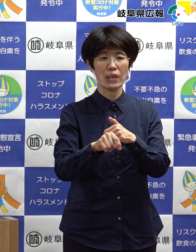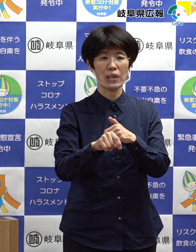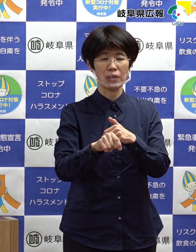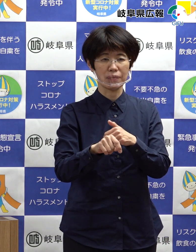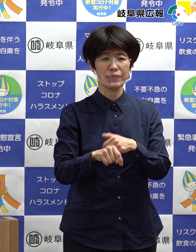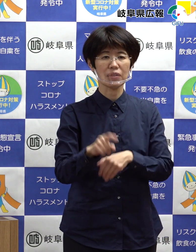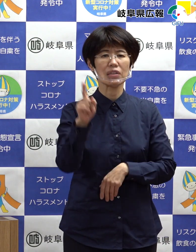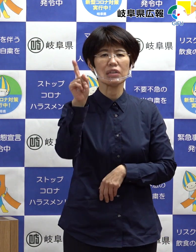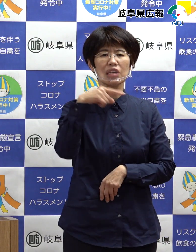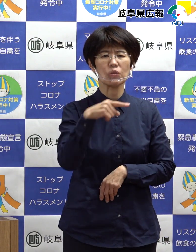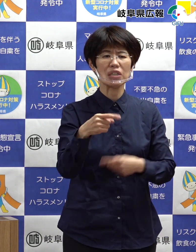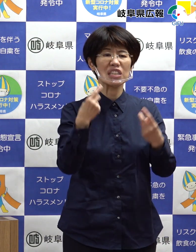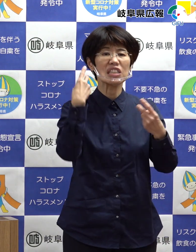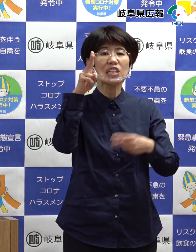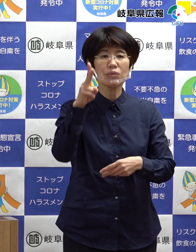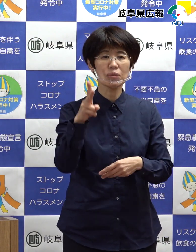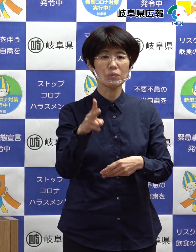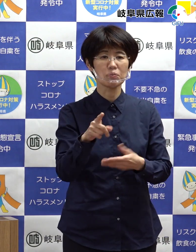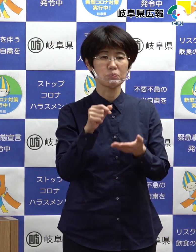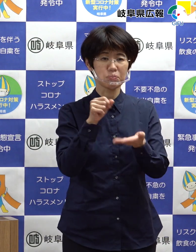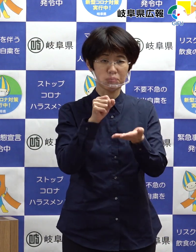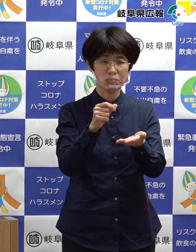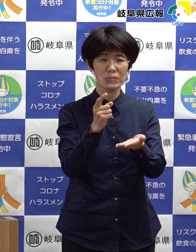1人2分ですからね、